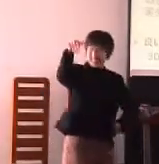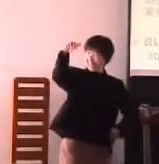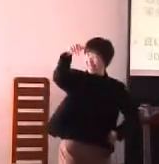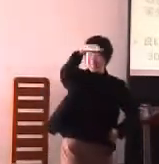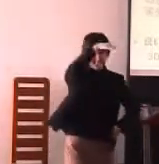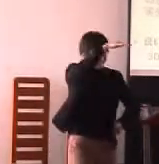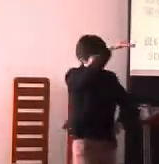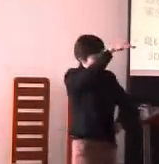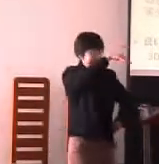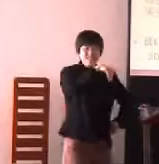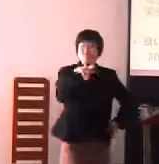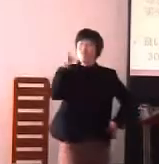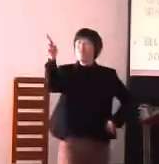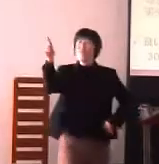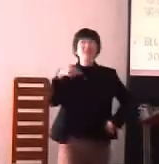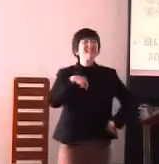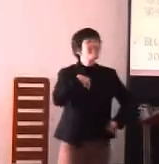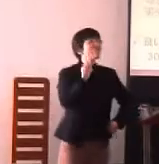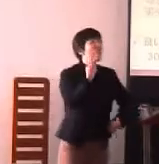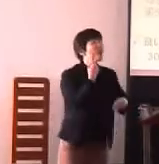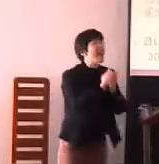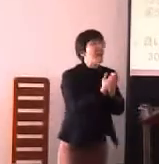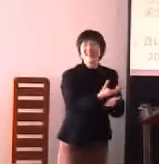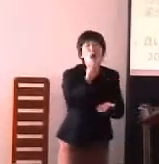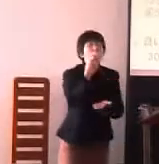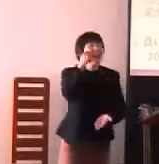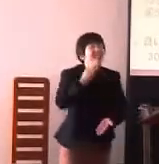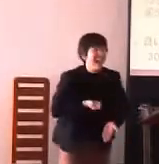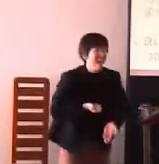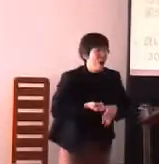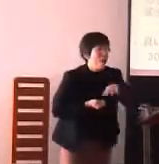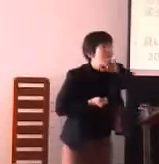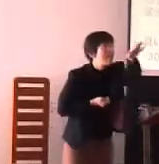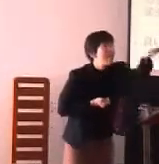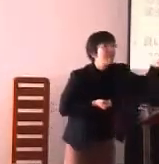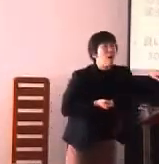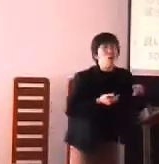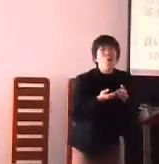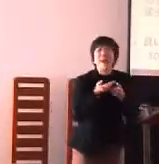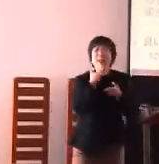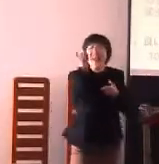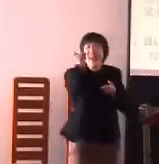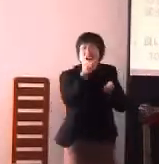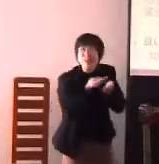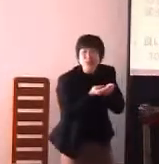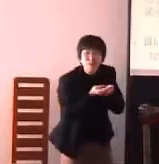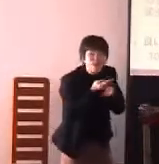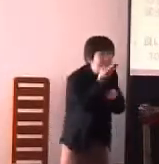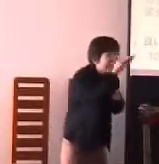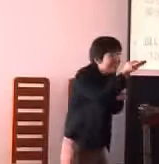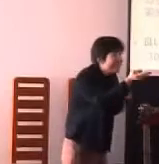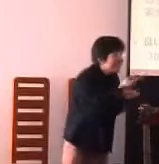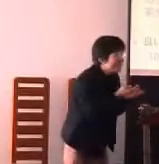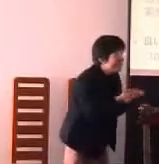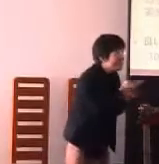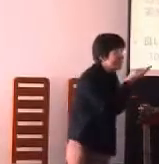ない。皆さんにも分けて差し上げます。はい、どうぞ分けてあげます。あげたいと